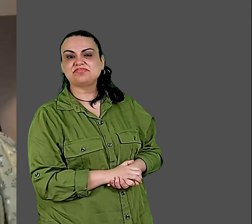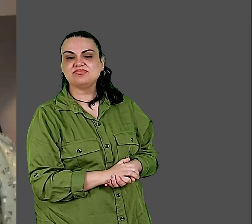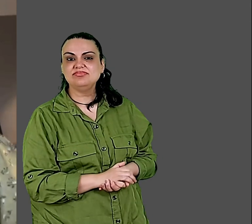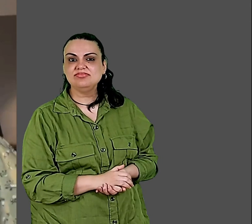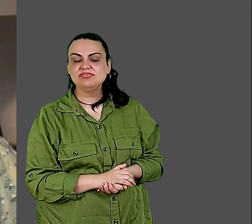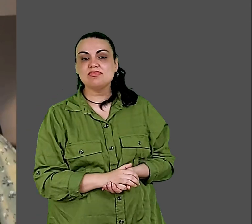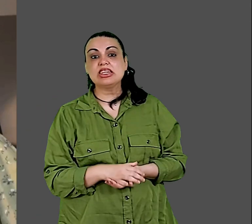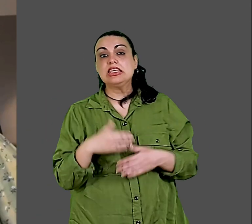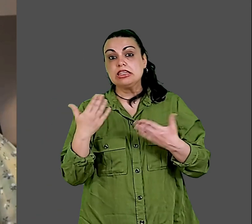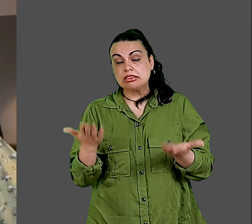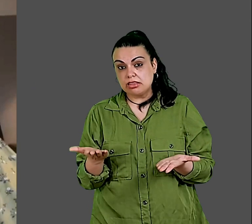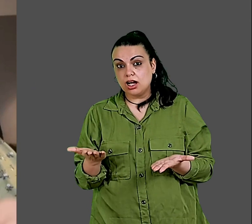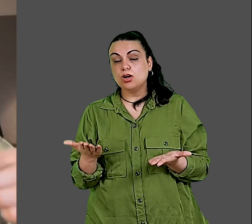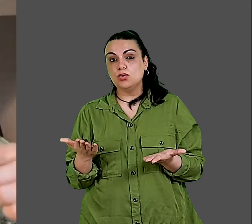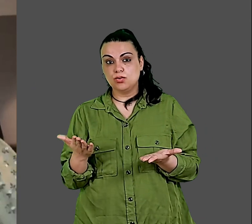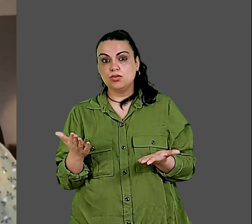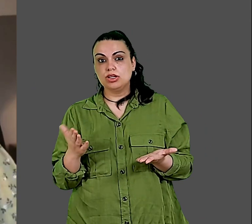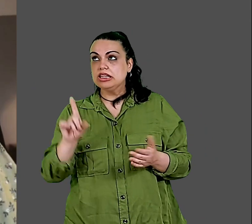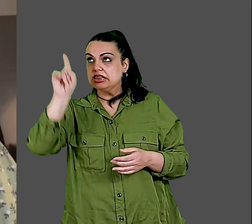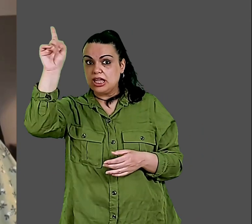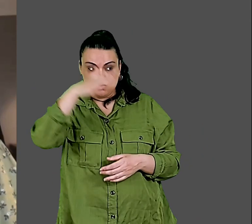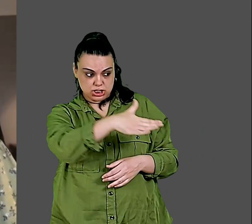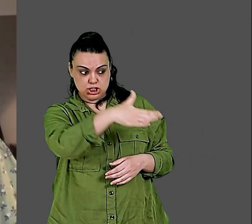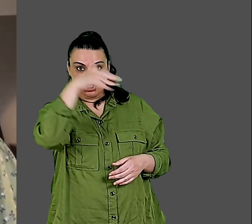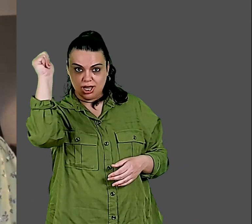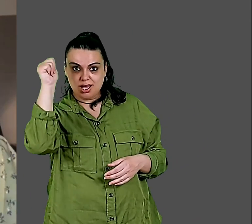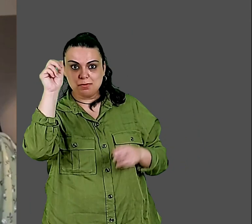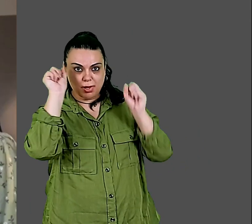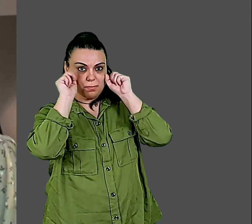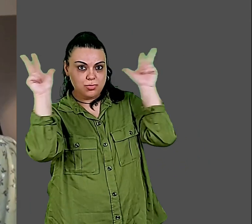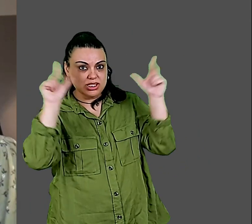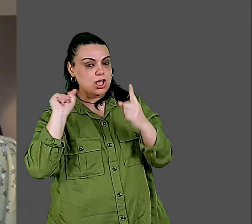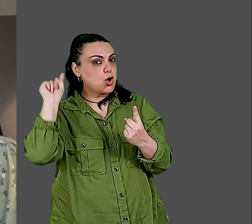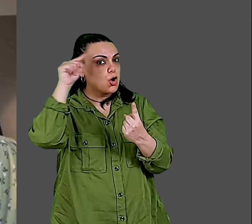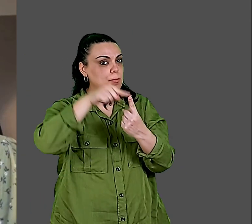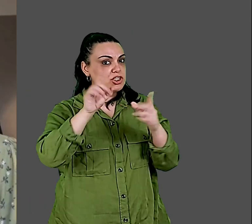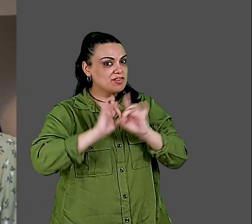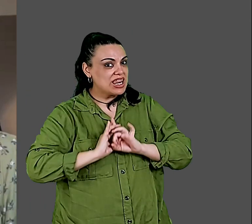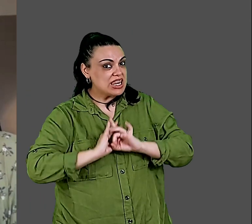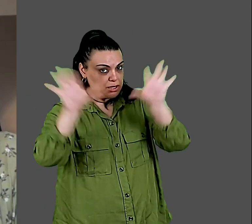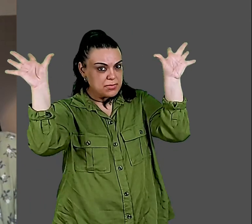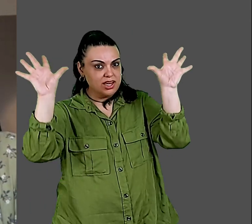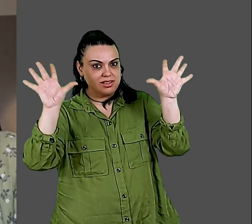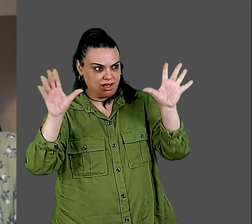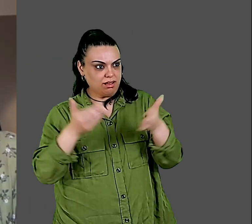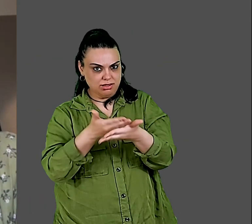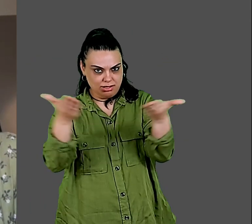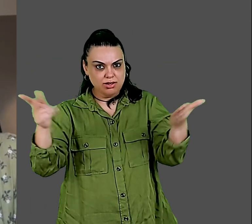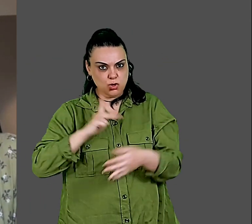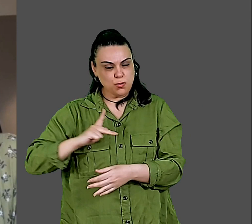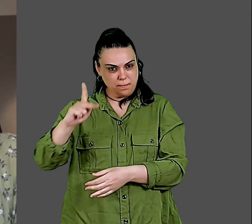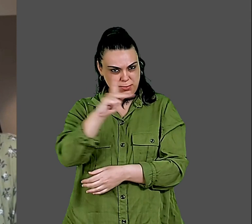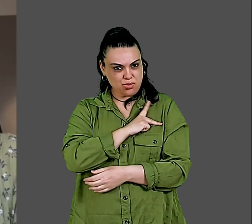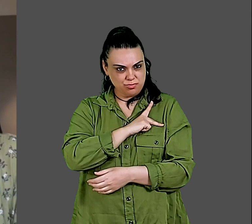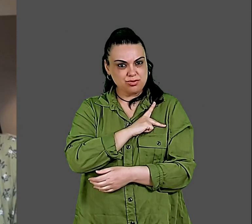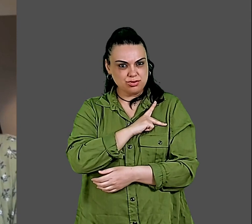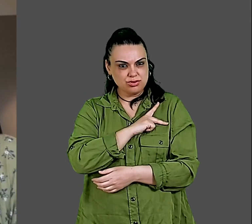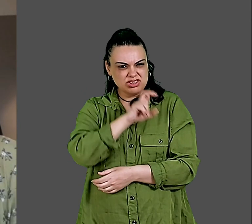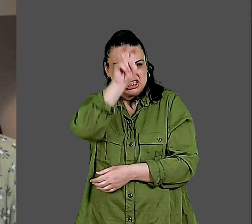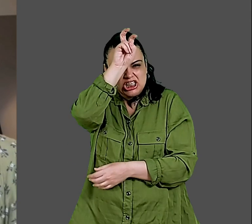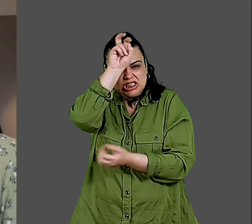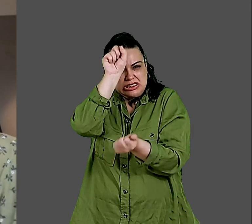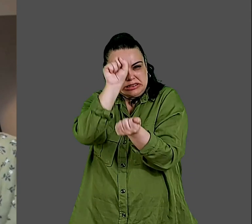Dentro dessa narrativa do chamamento de Moisés para libertar o povo de Deus no Egito, a primeira coisa que a gente